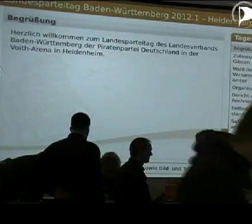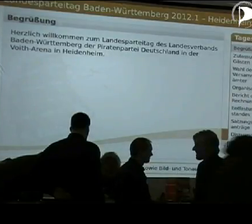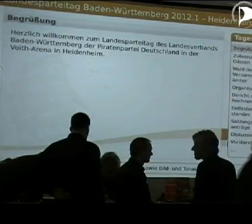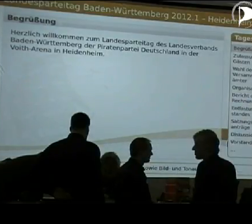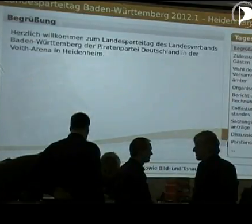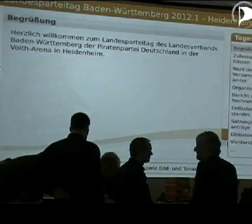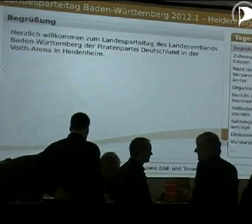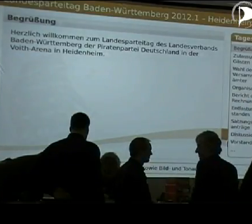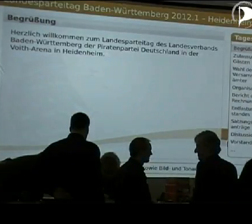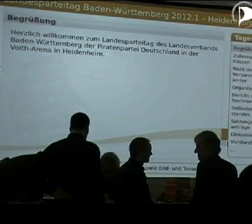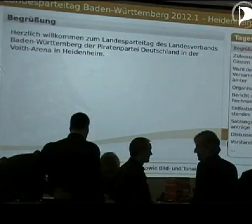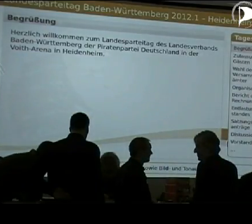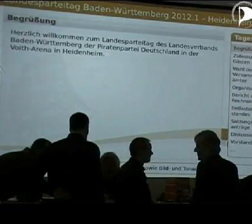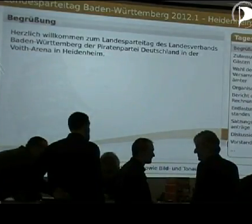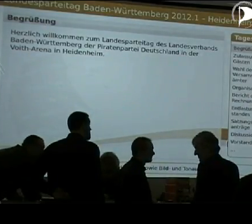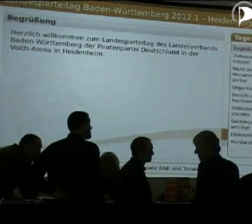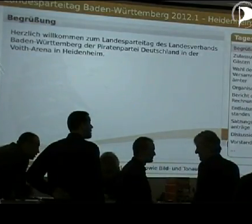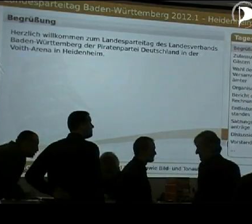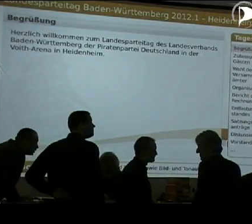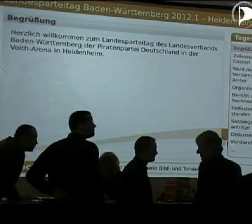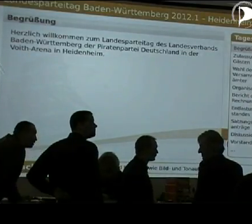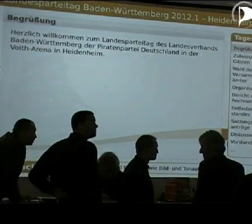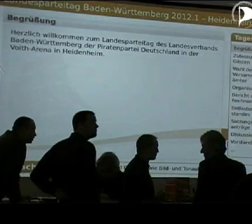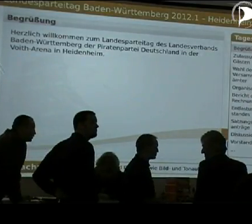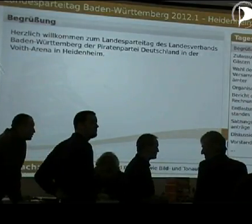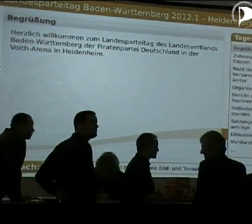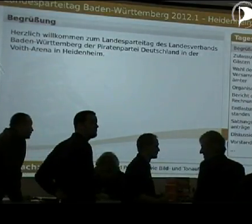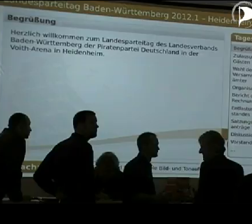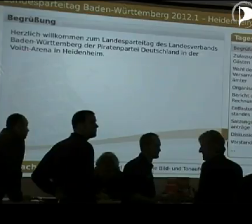nicht und jetzt nur die migros